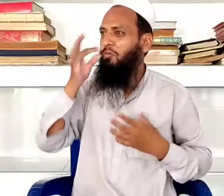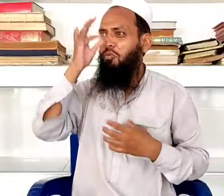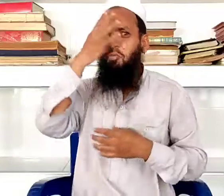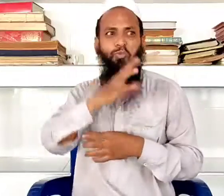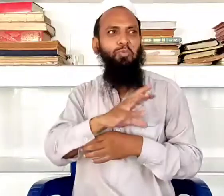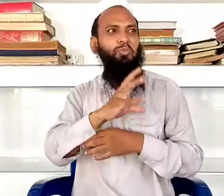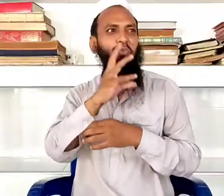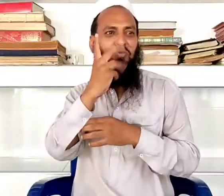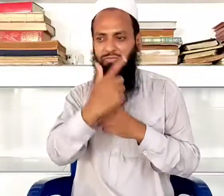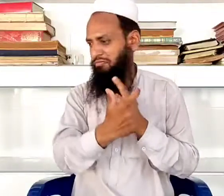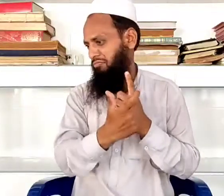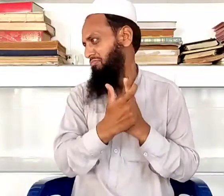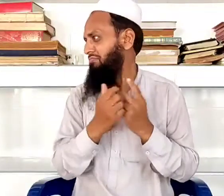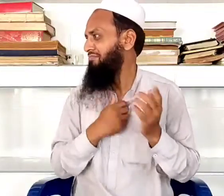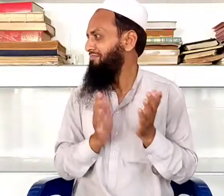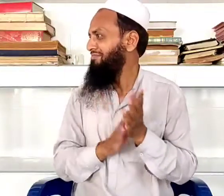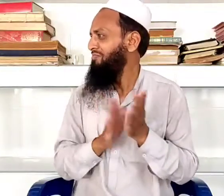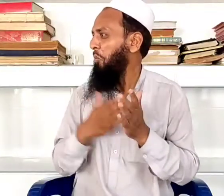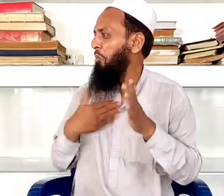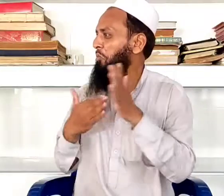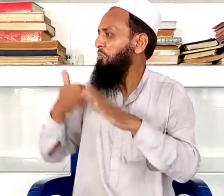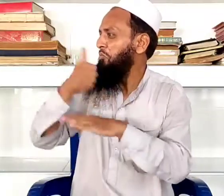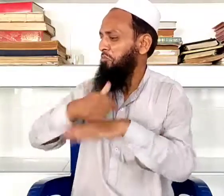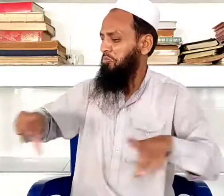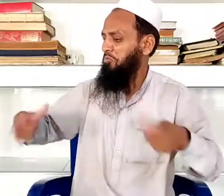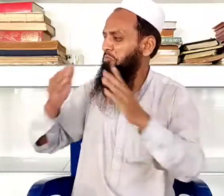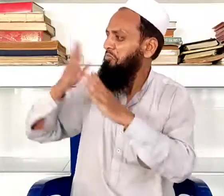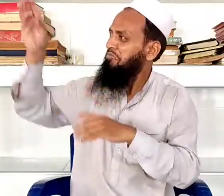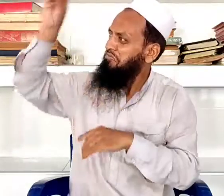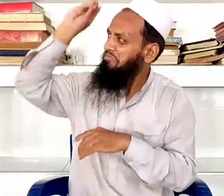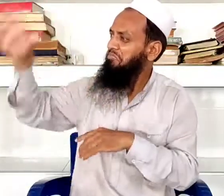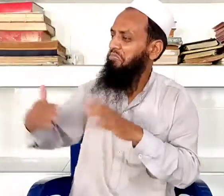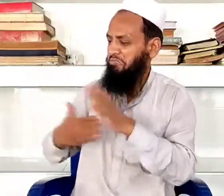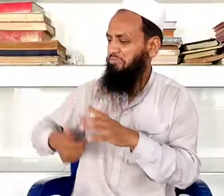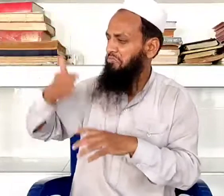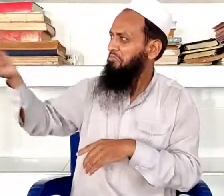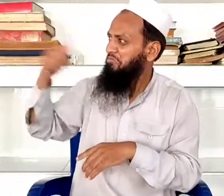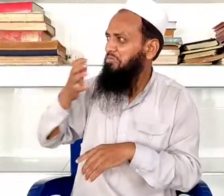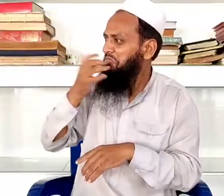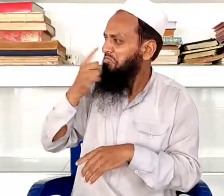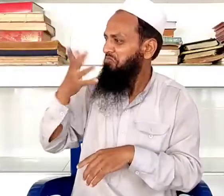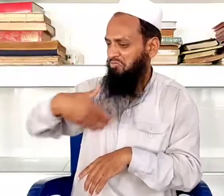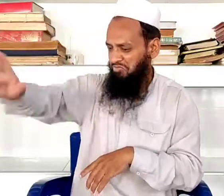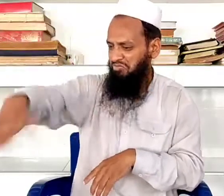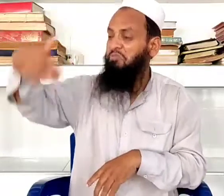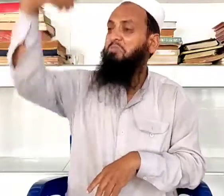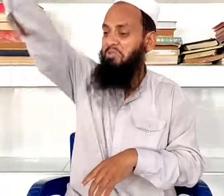یقین ایک موقع تے جناب رسول اللہ صلی اللہ علیہ وسلم نے فرمایا علی جاؤ سلام ہو کے اسے چلے جاؤ